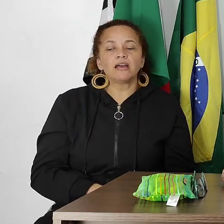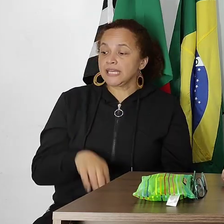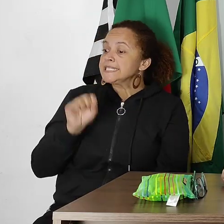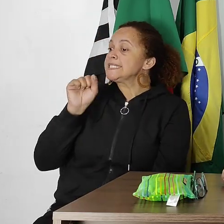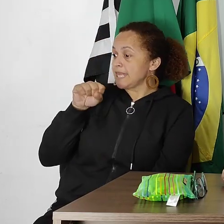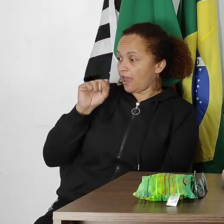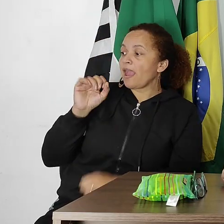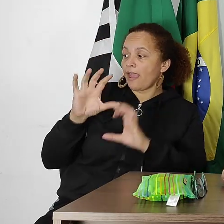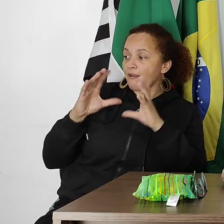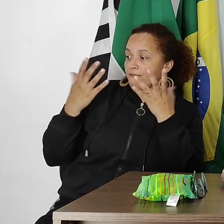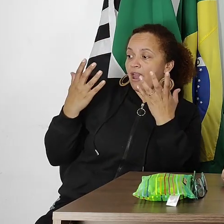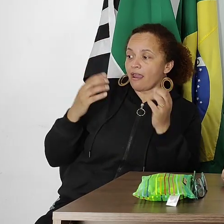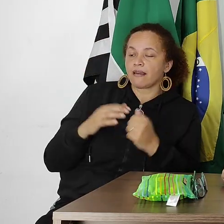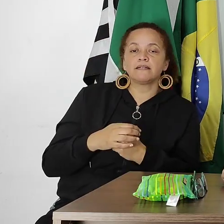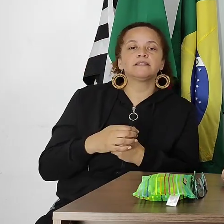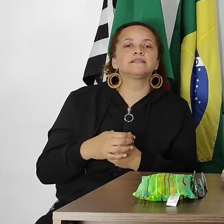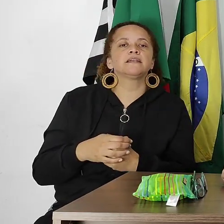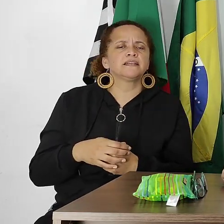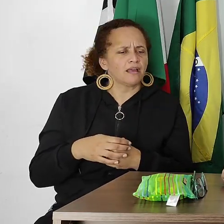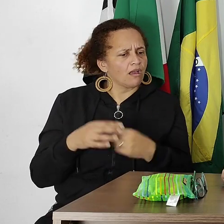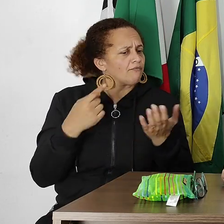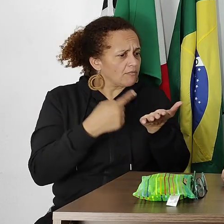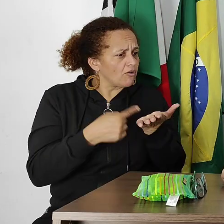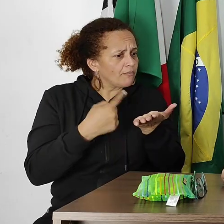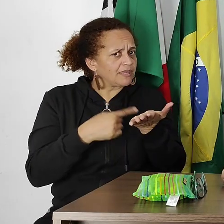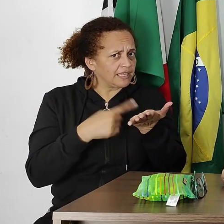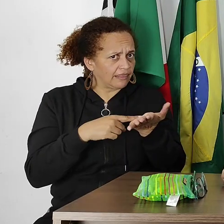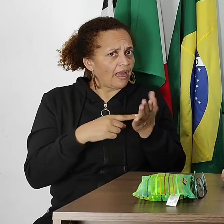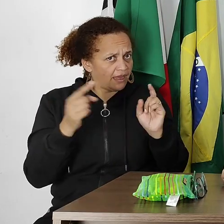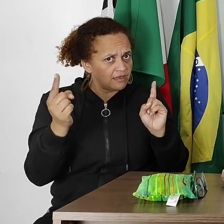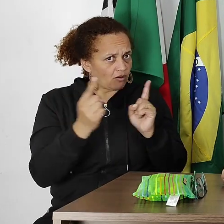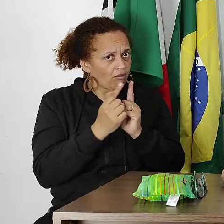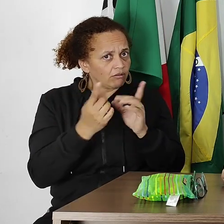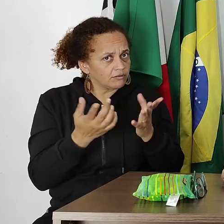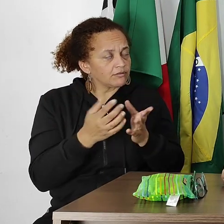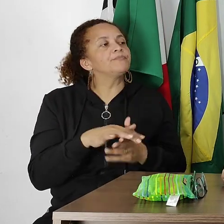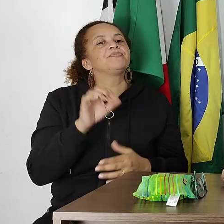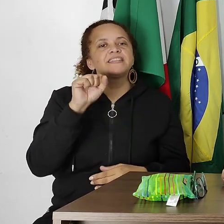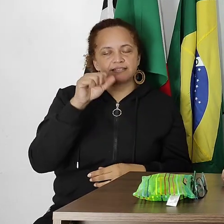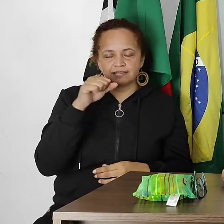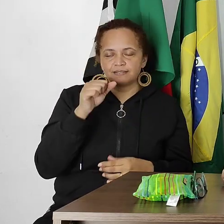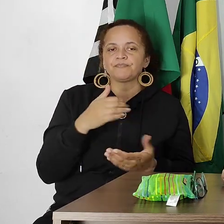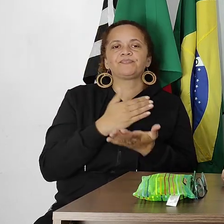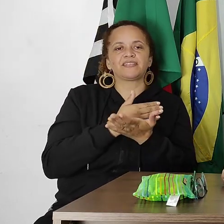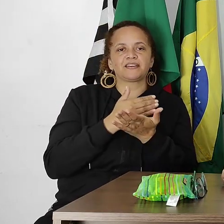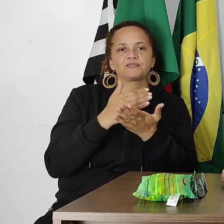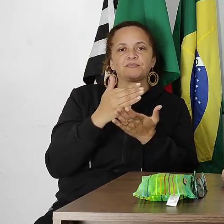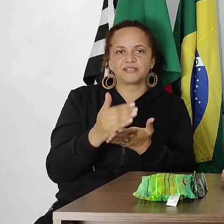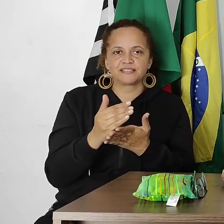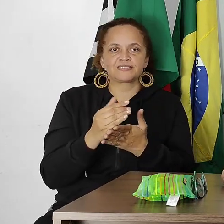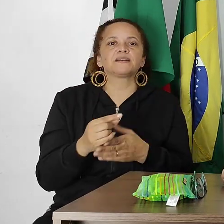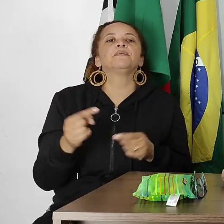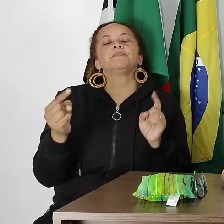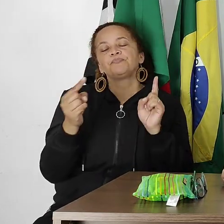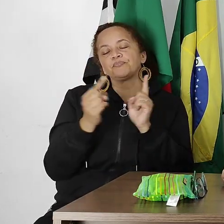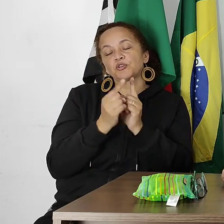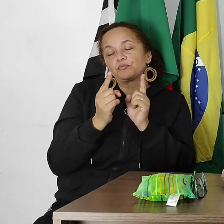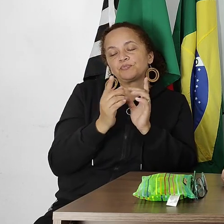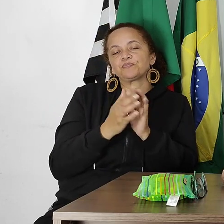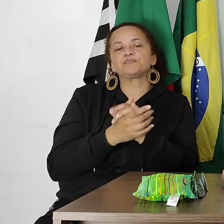se encontrar? Aí ele falou, vamos. E aí a gente começou, aí no sábado realmente a gente se encontrou na